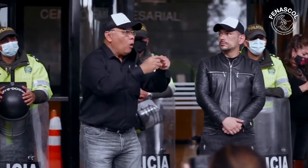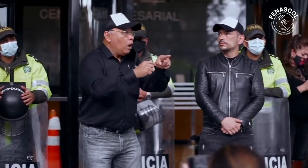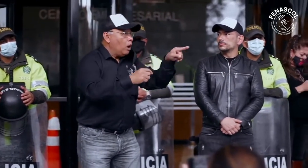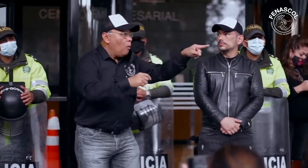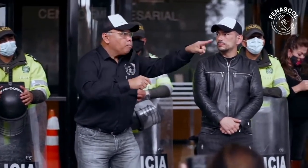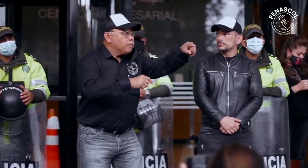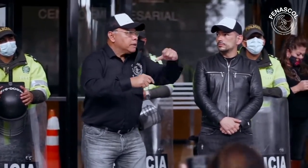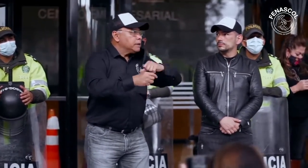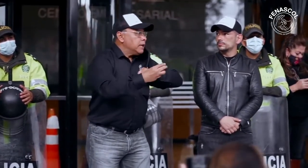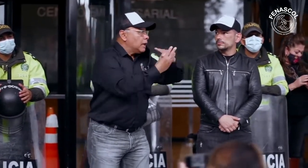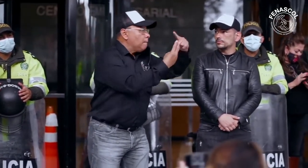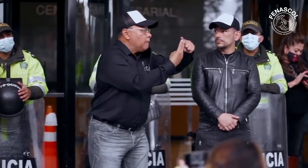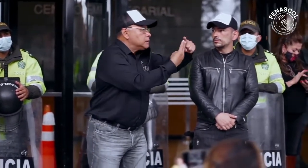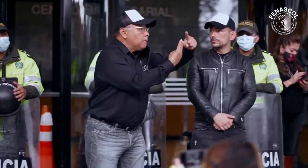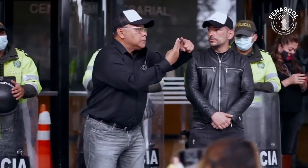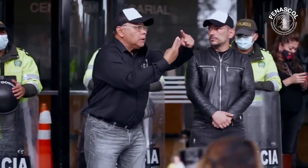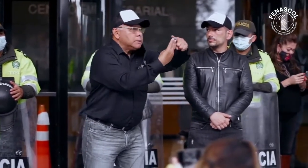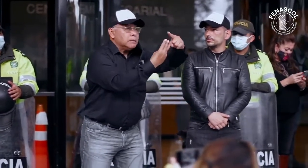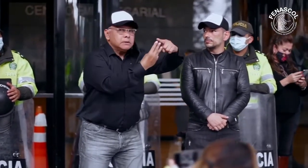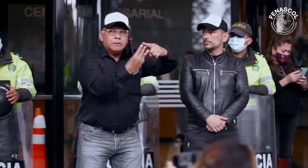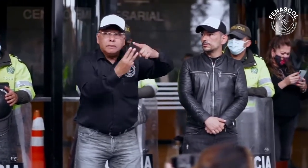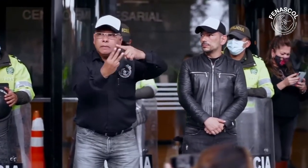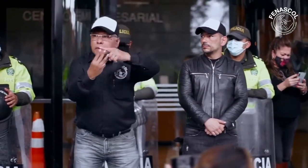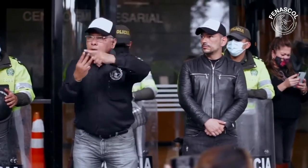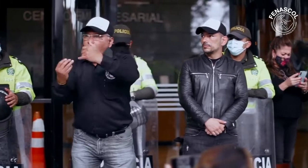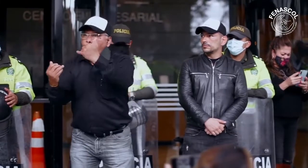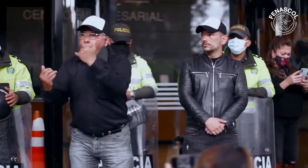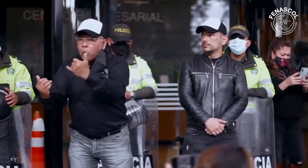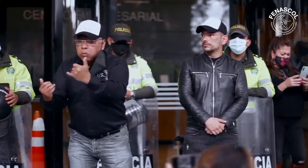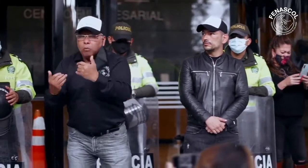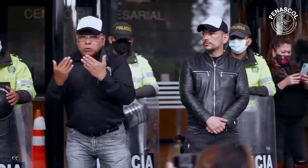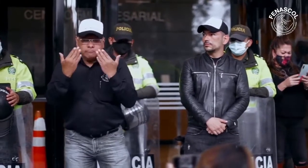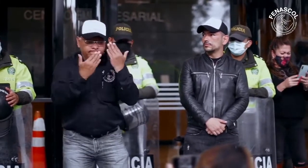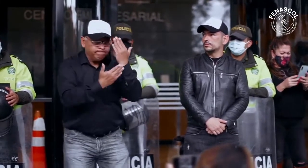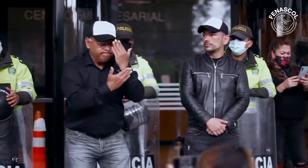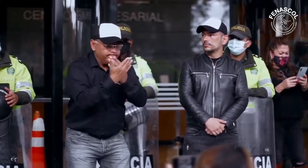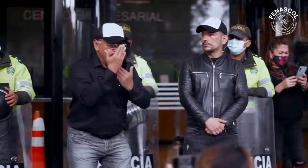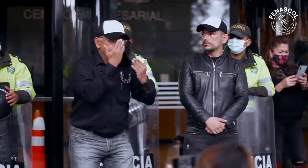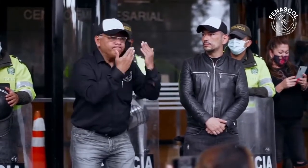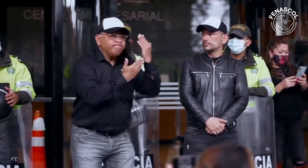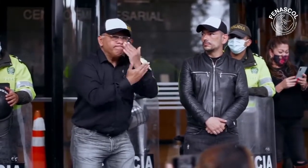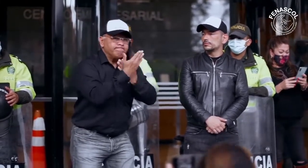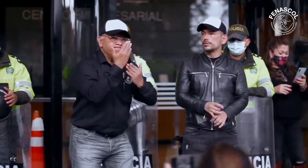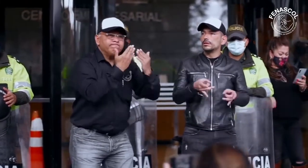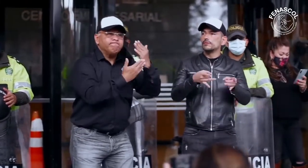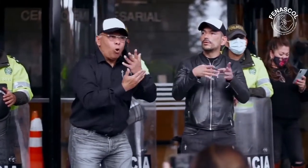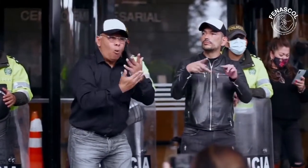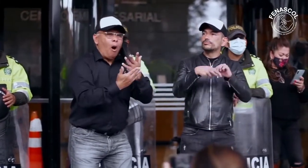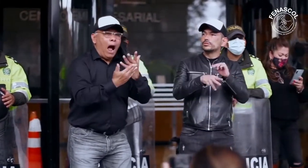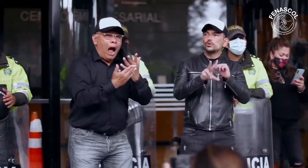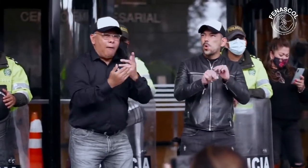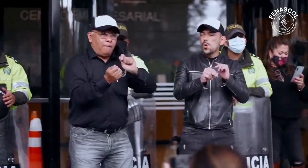se puedan tomar represalias. Dijo que no se van a tomar ninguna represalias y que se va